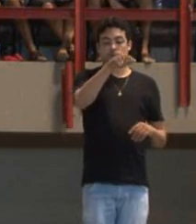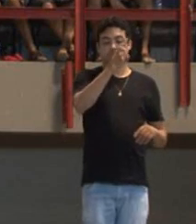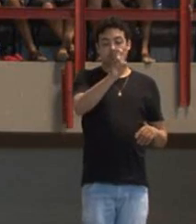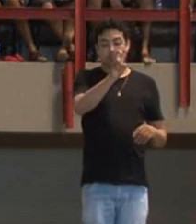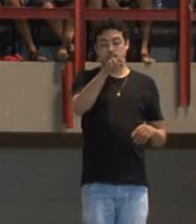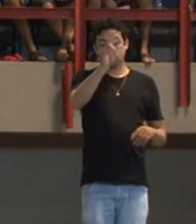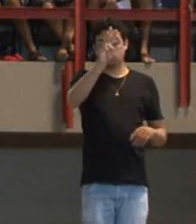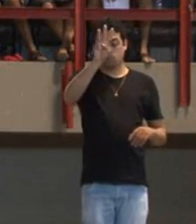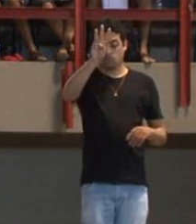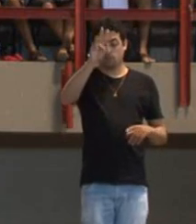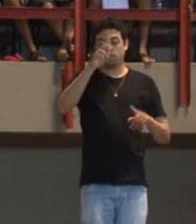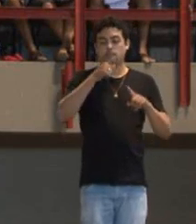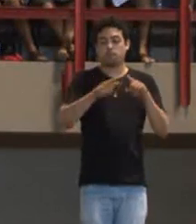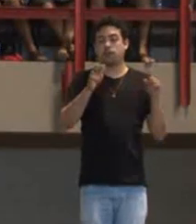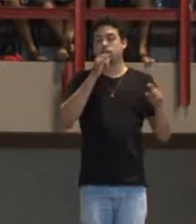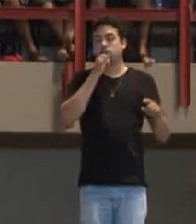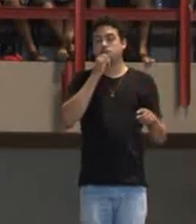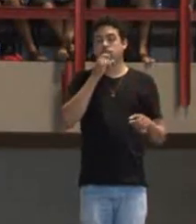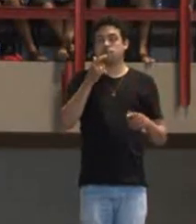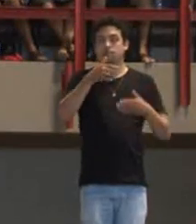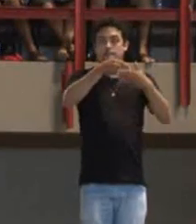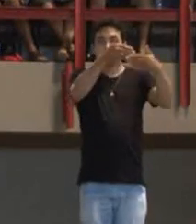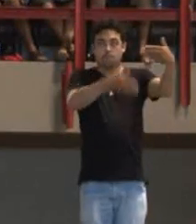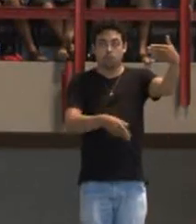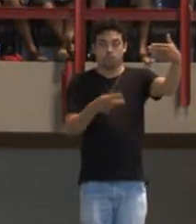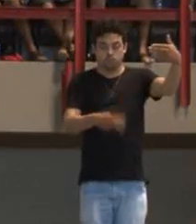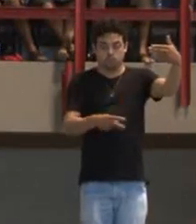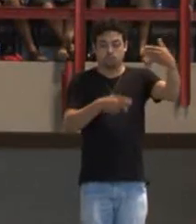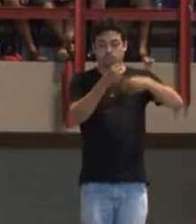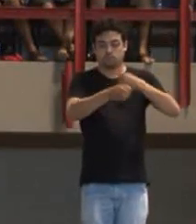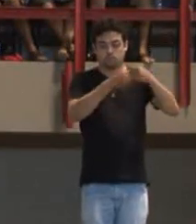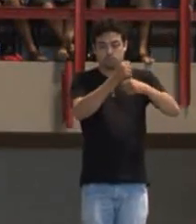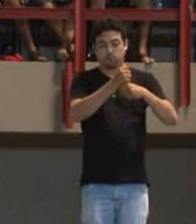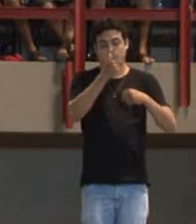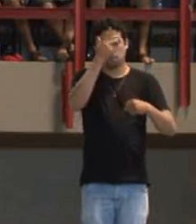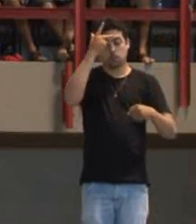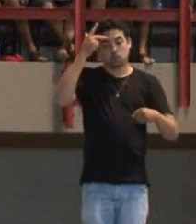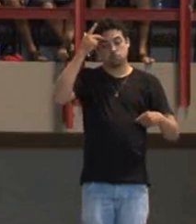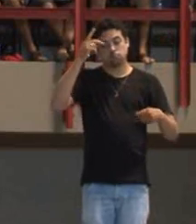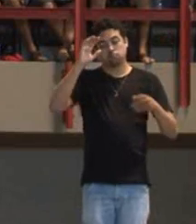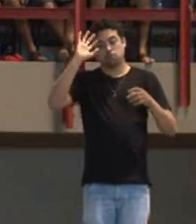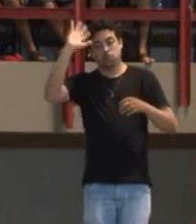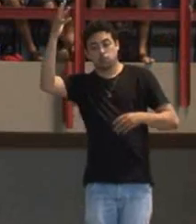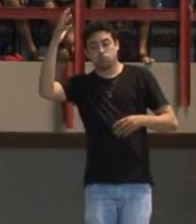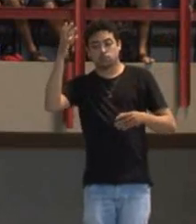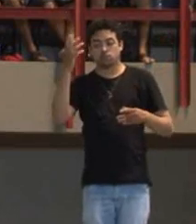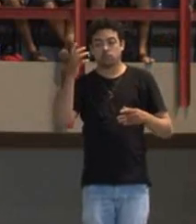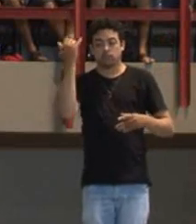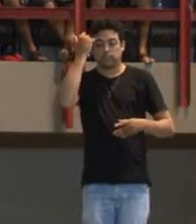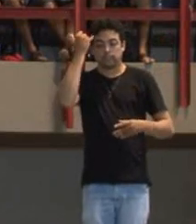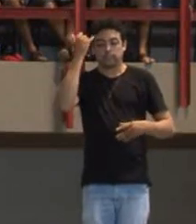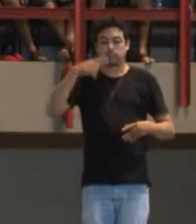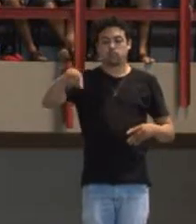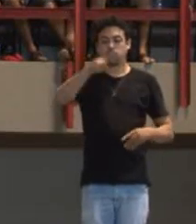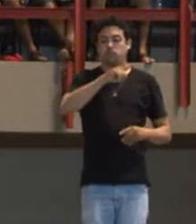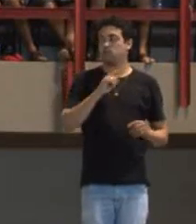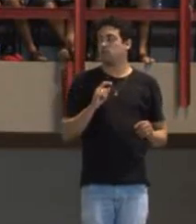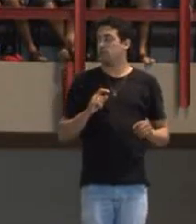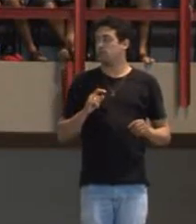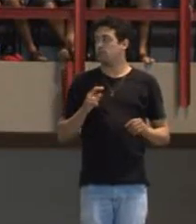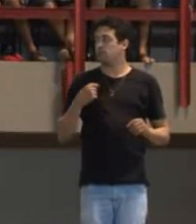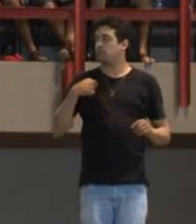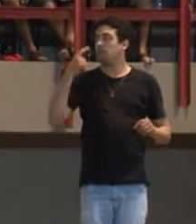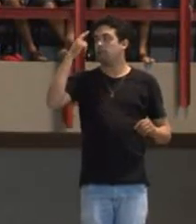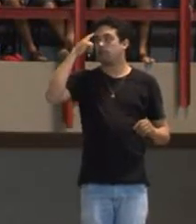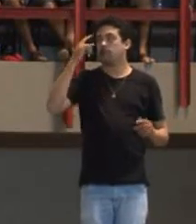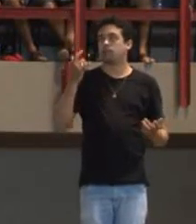kW. Mas vamos supor que na prova desse ano, o elaborador da prova resolvesse dar trabalho para vocês e